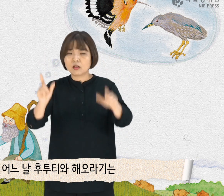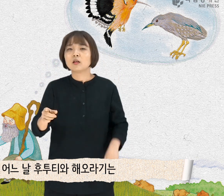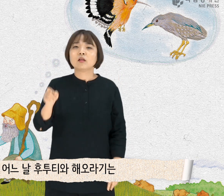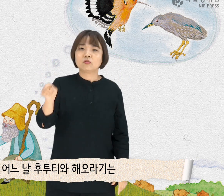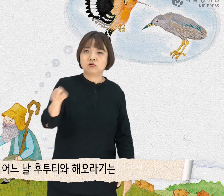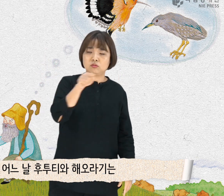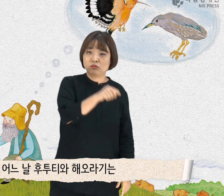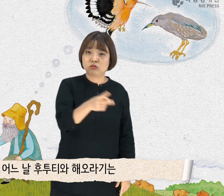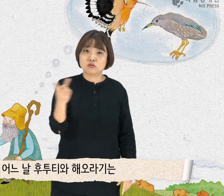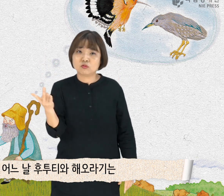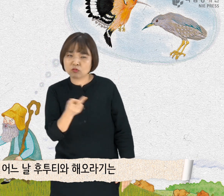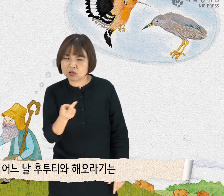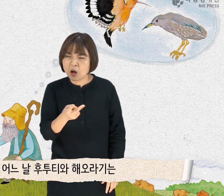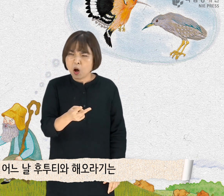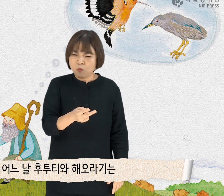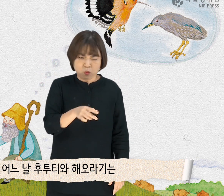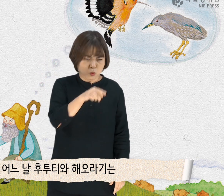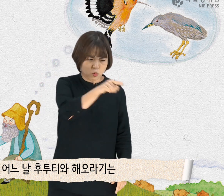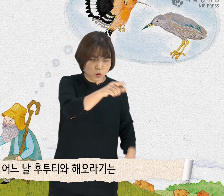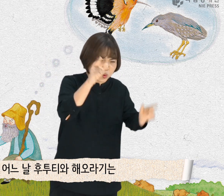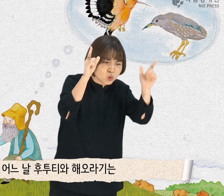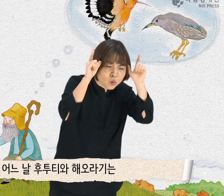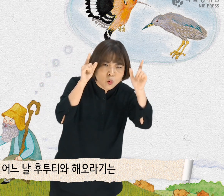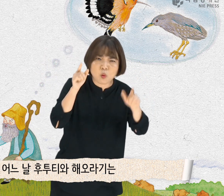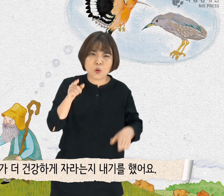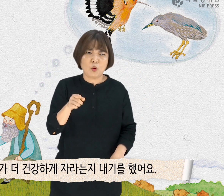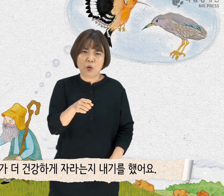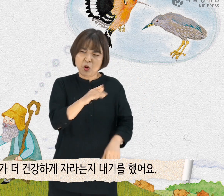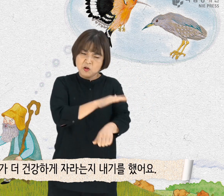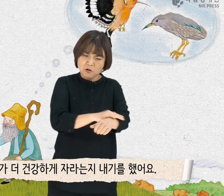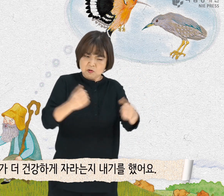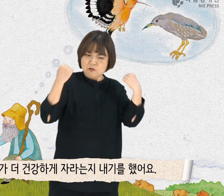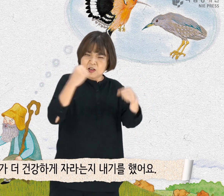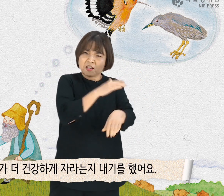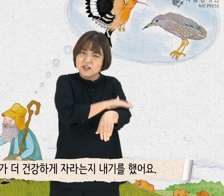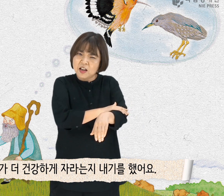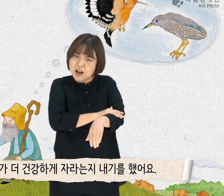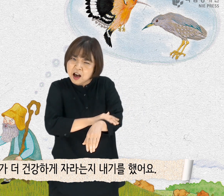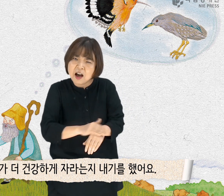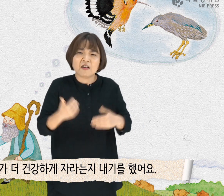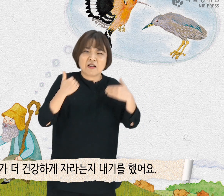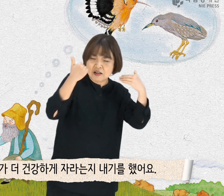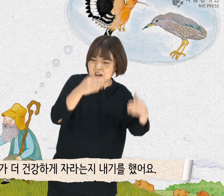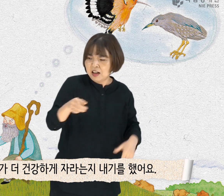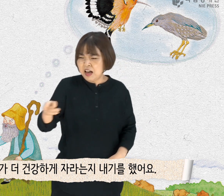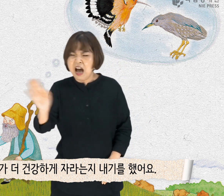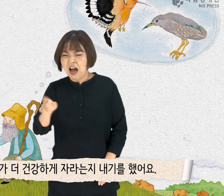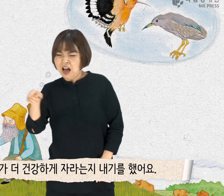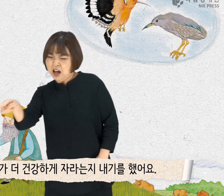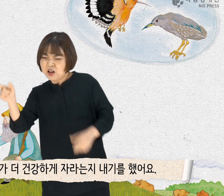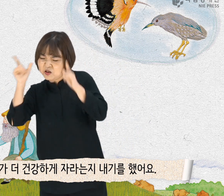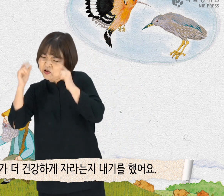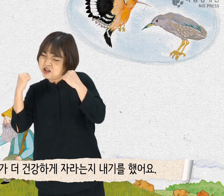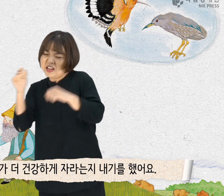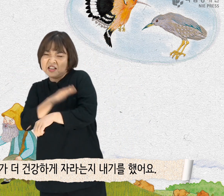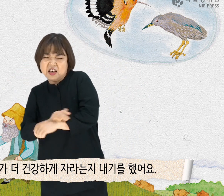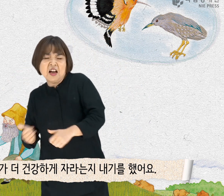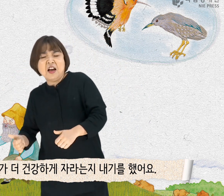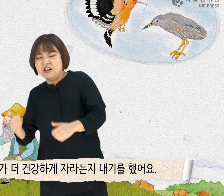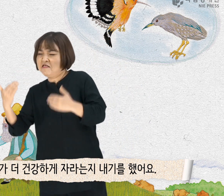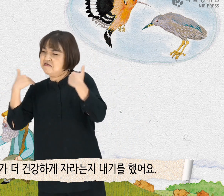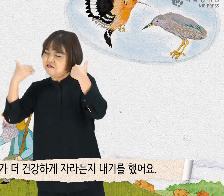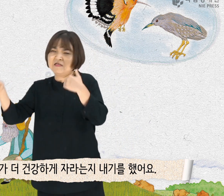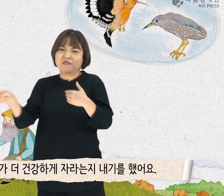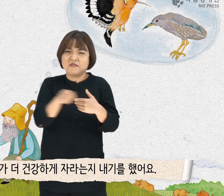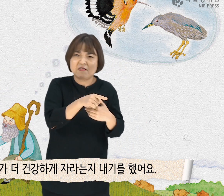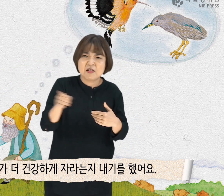어느날 후두 티와 해오라 게는 누구의 수가 더 건강하게 잘 하는지 내기를